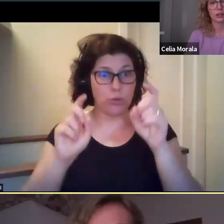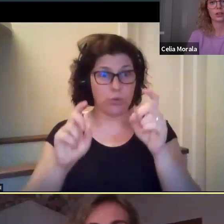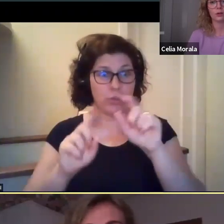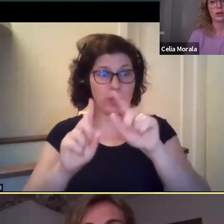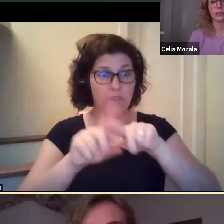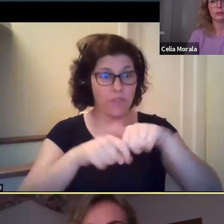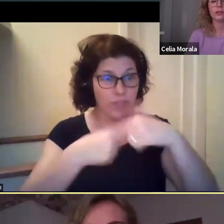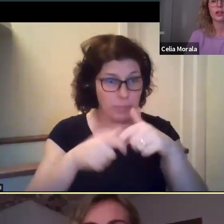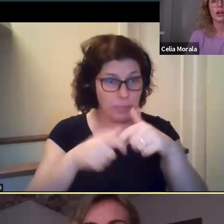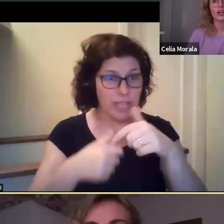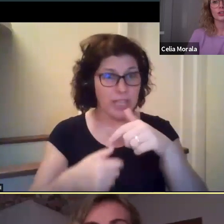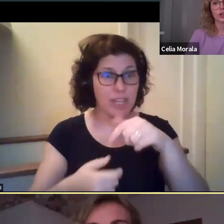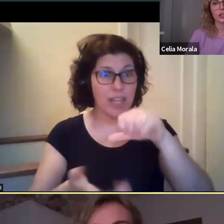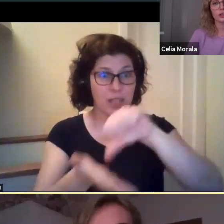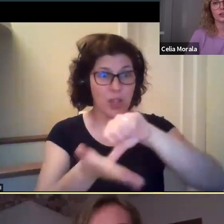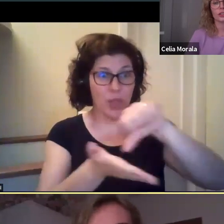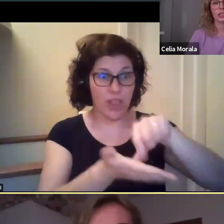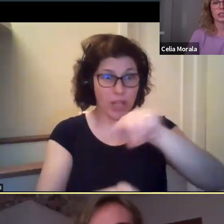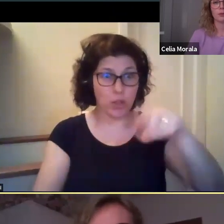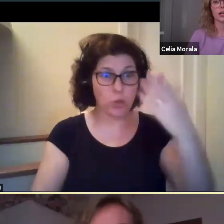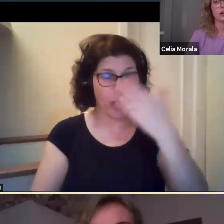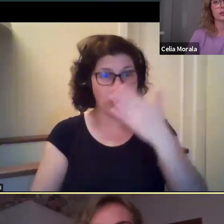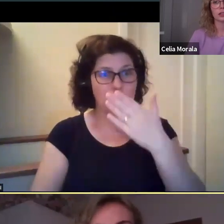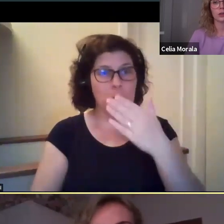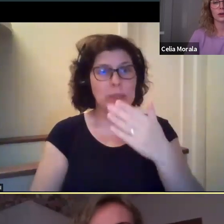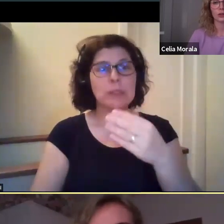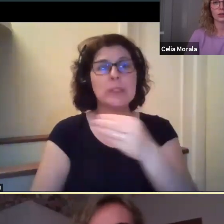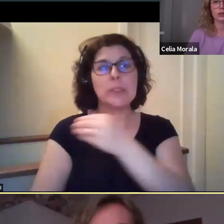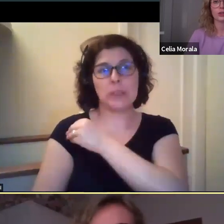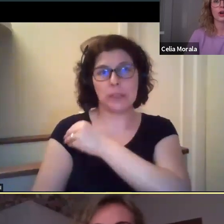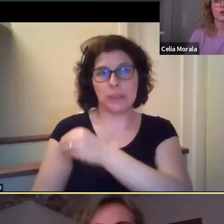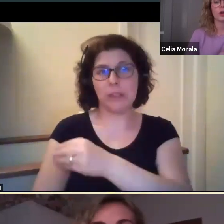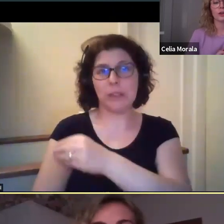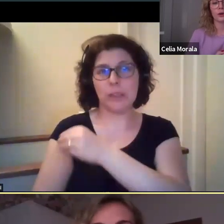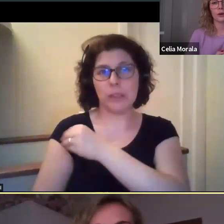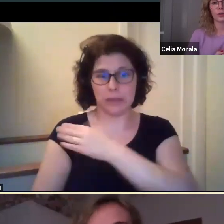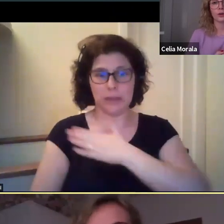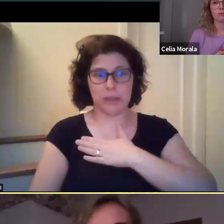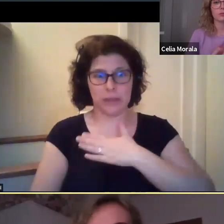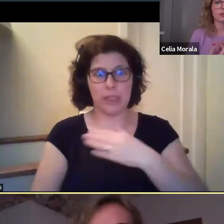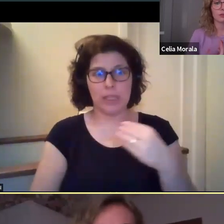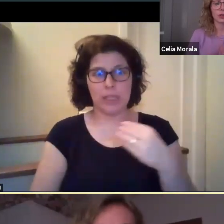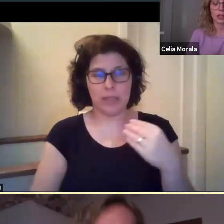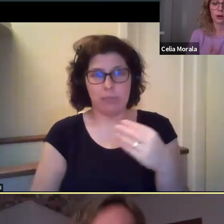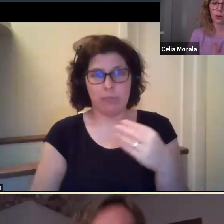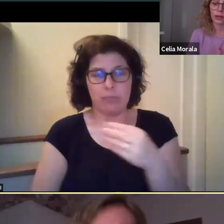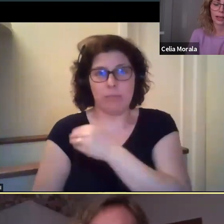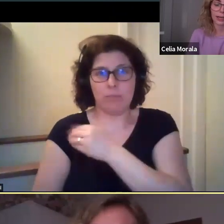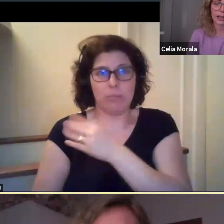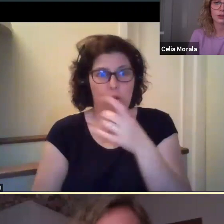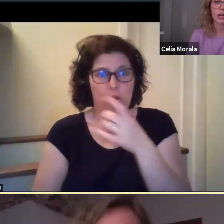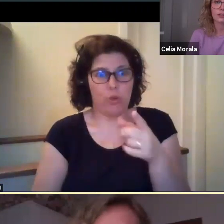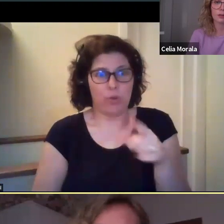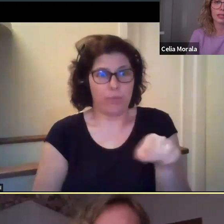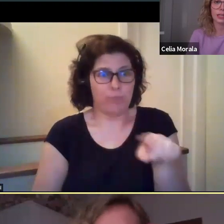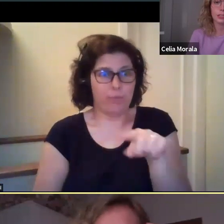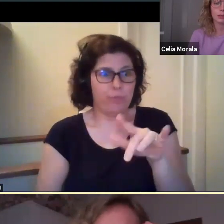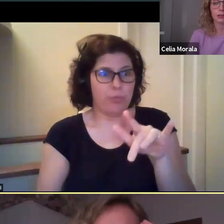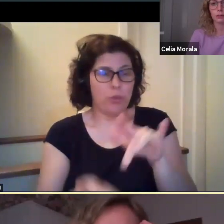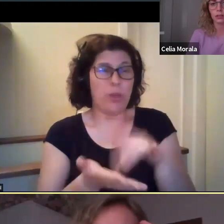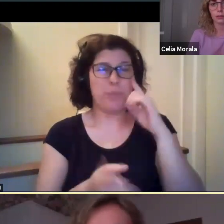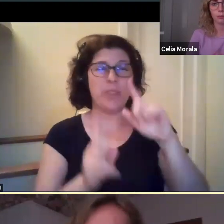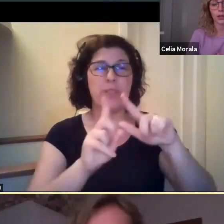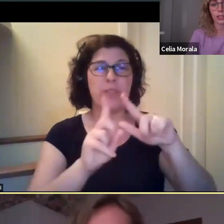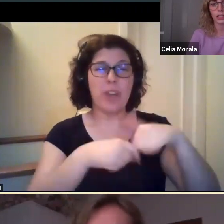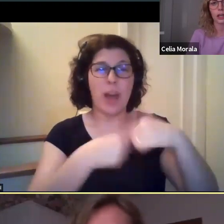propios centros educativos. Son ellos quienes se ponen en contacto con nosotros cuando se enfrentan, o en el caso de las familias,